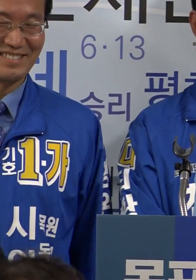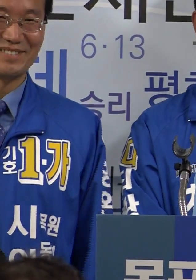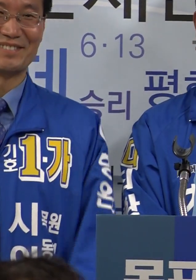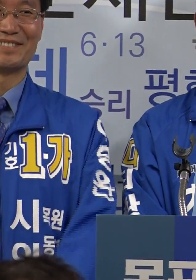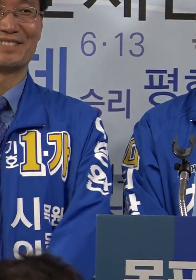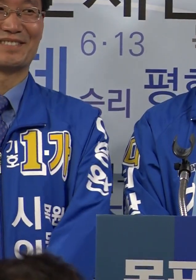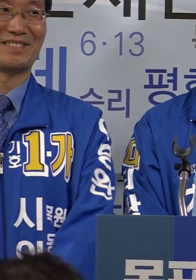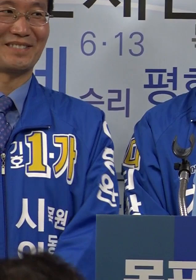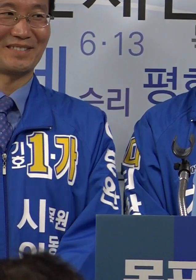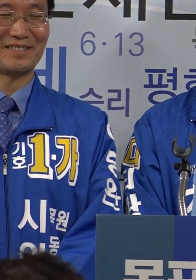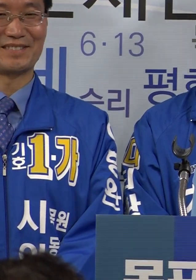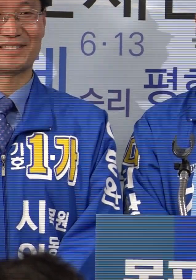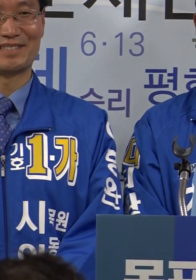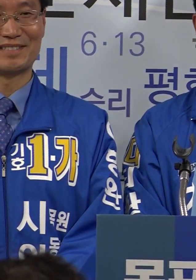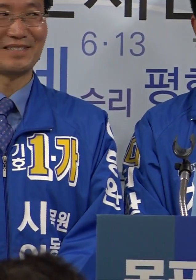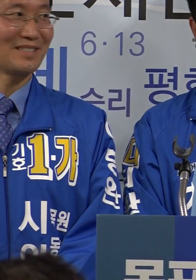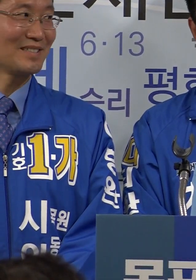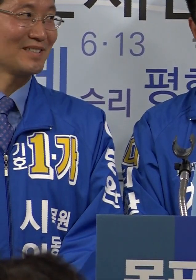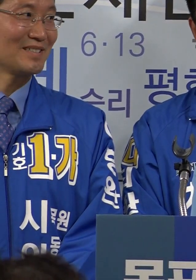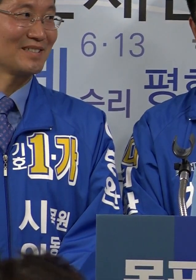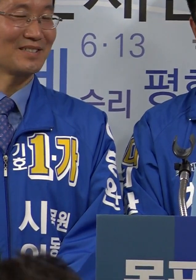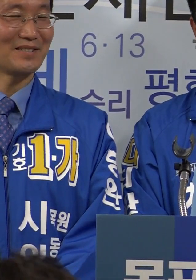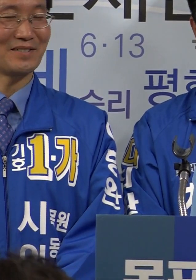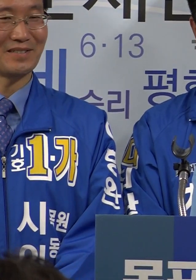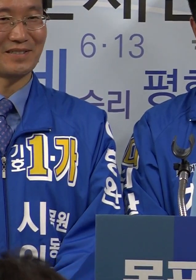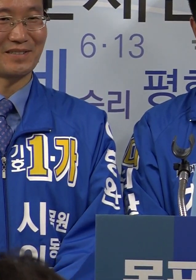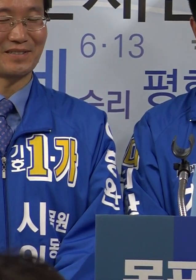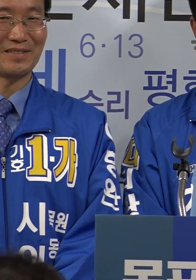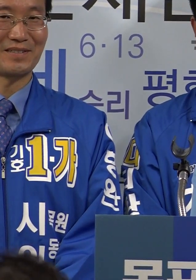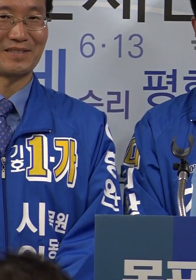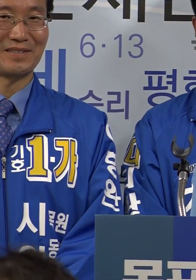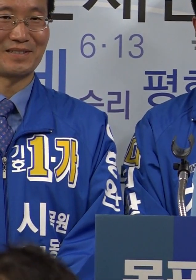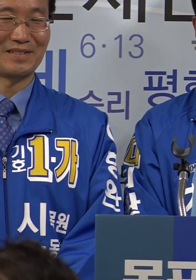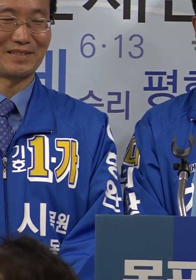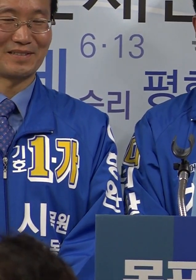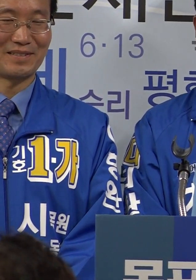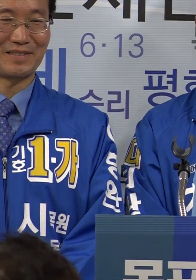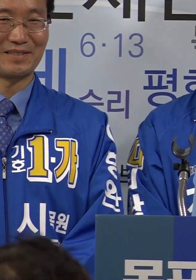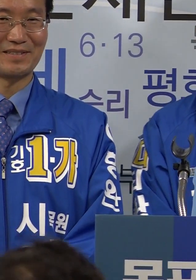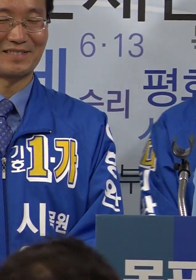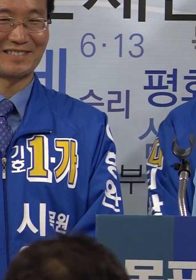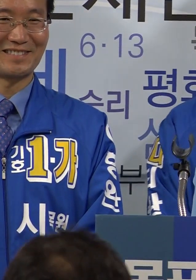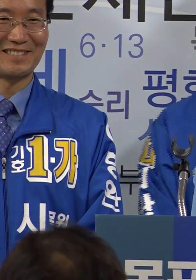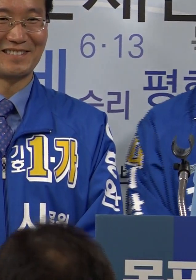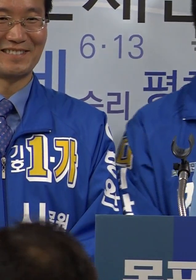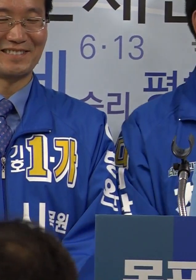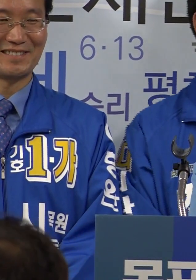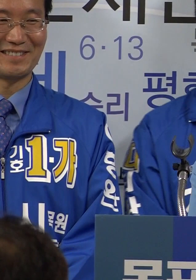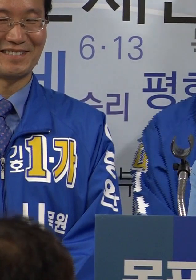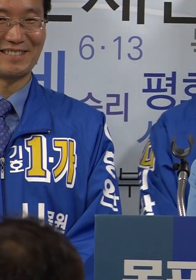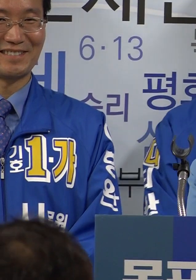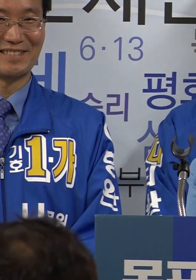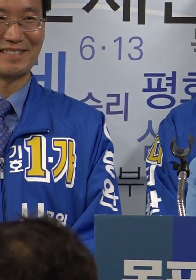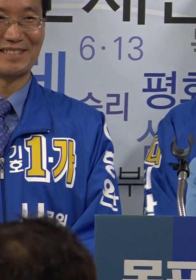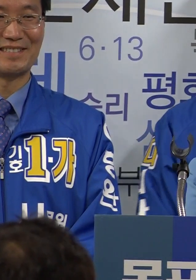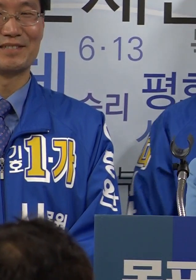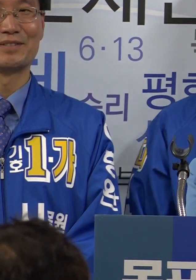후보가 천경배가 있다 이렇게 말씀을 하셔야 되겠죠? 네.